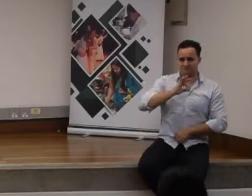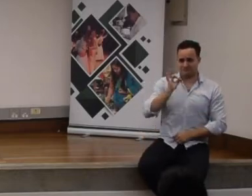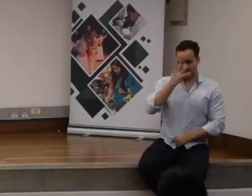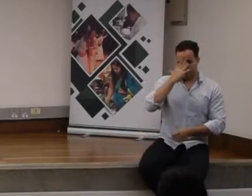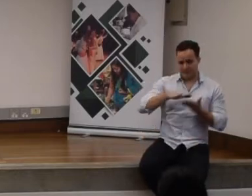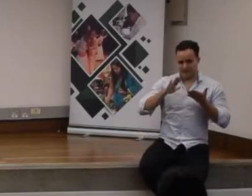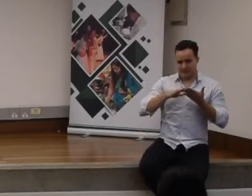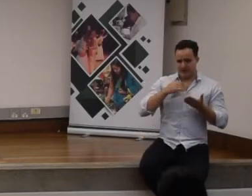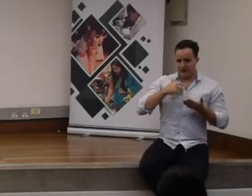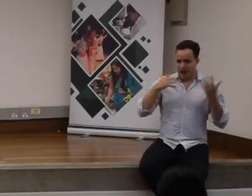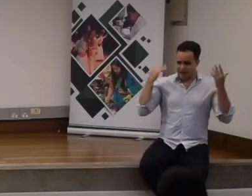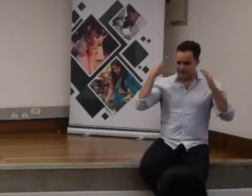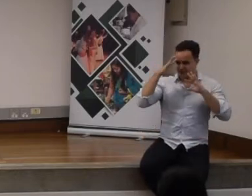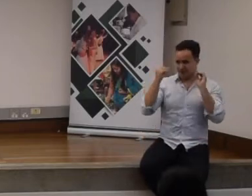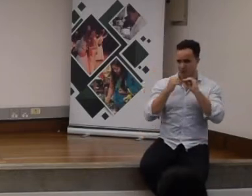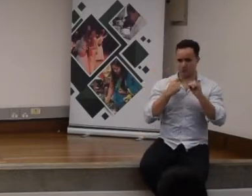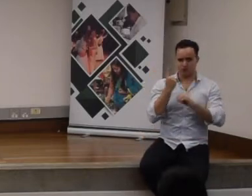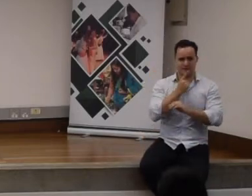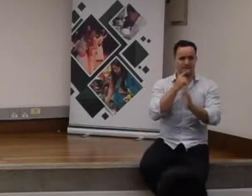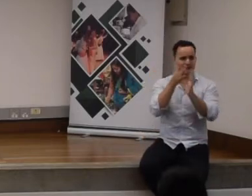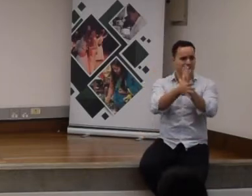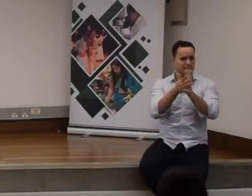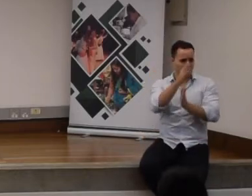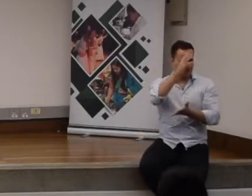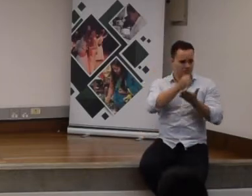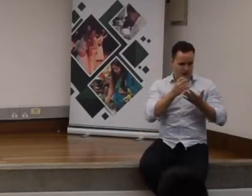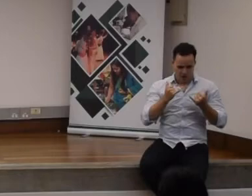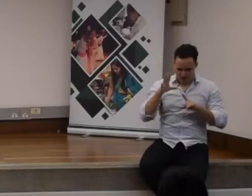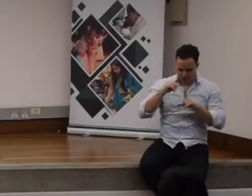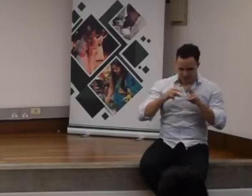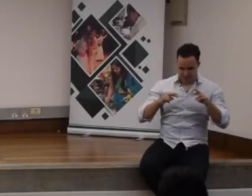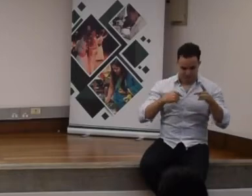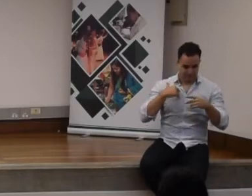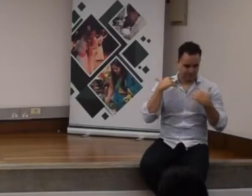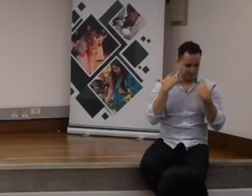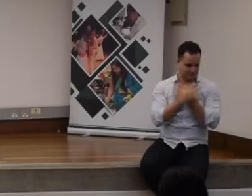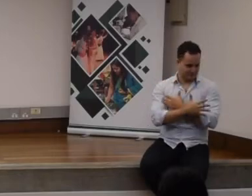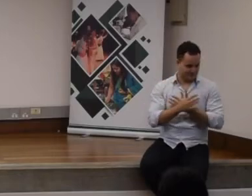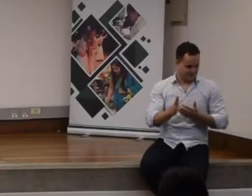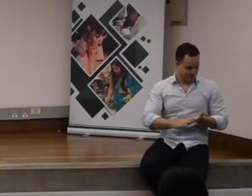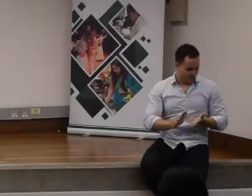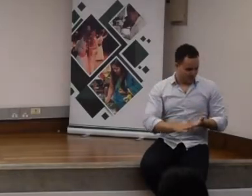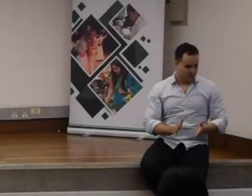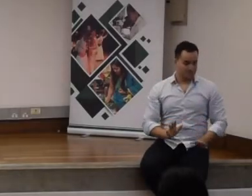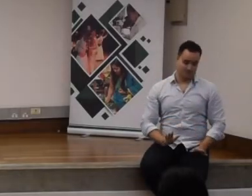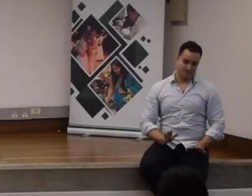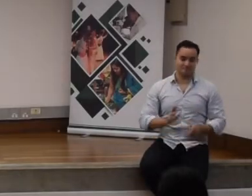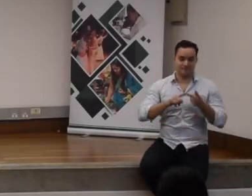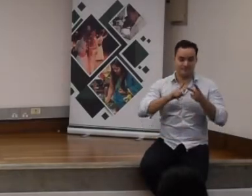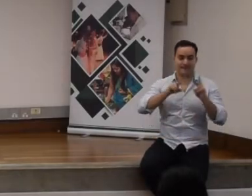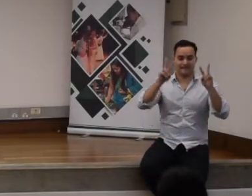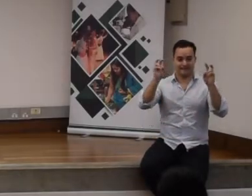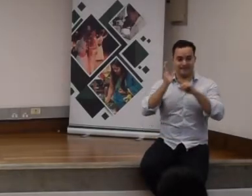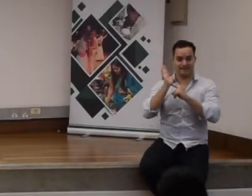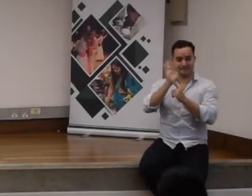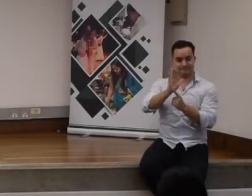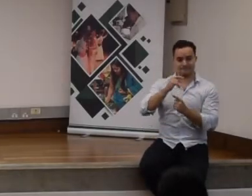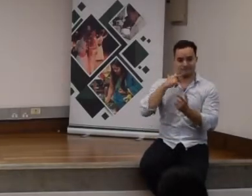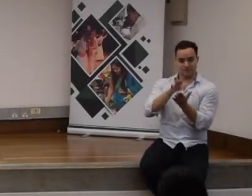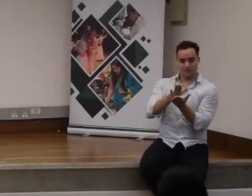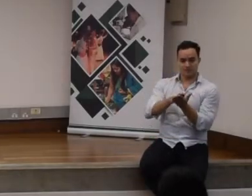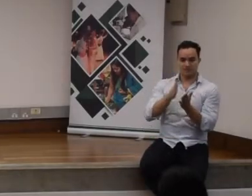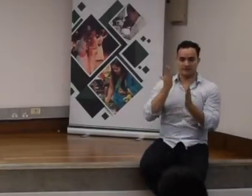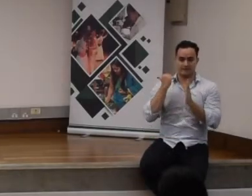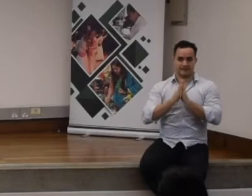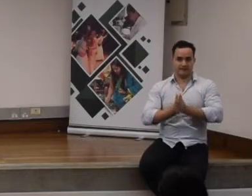solamente comentarlo. Entonces, les cuento a grandes rasgos. Este es un documento que se publica en diciembre del año pasado,